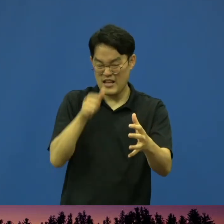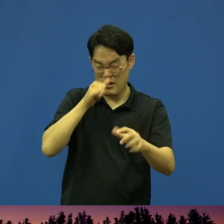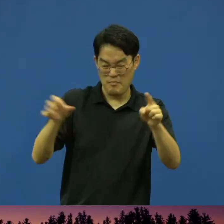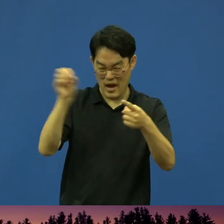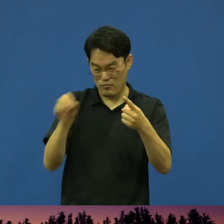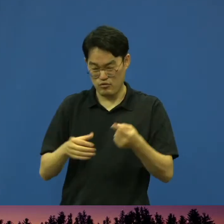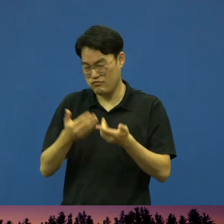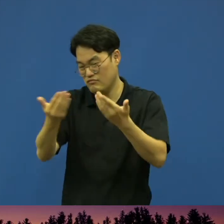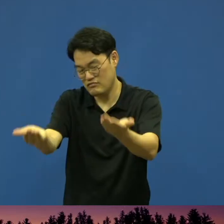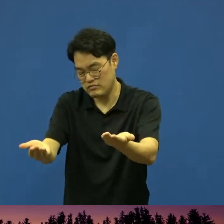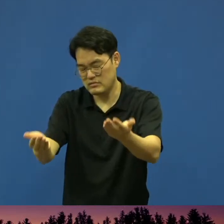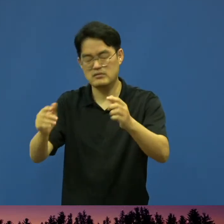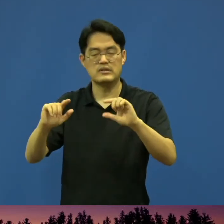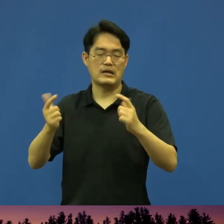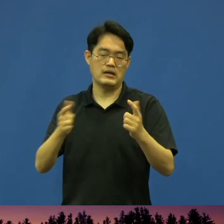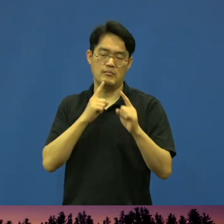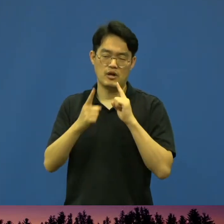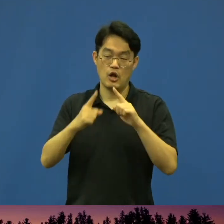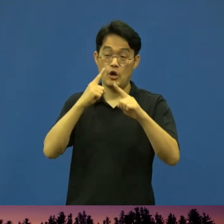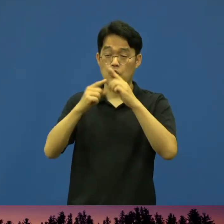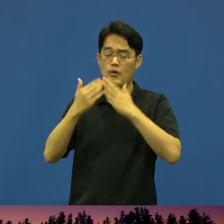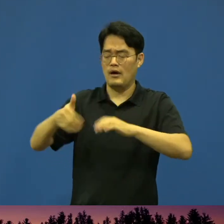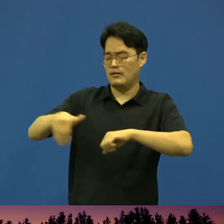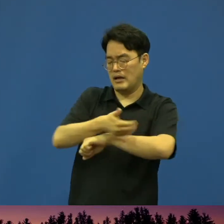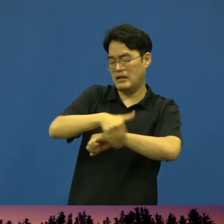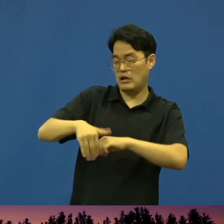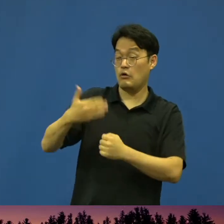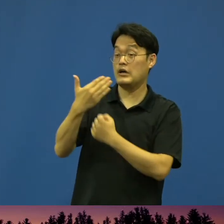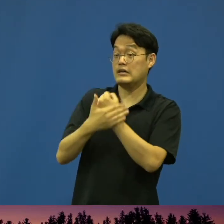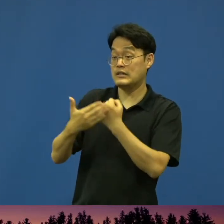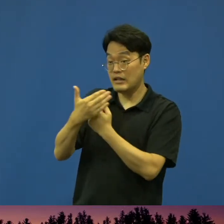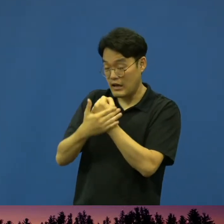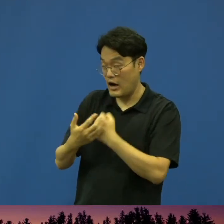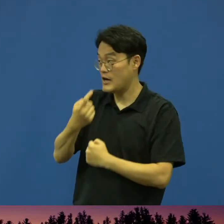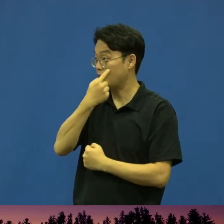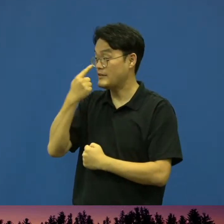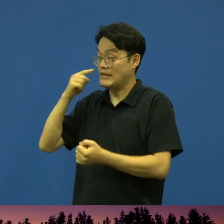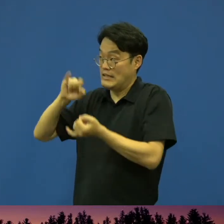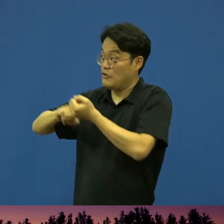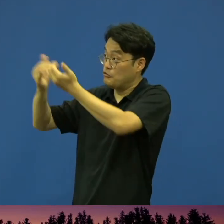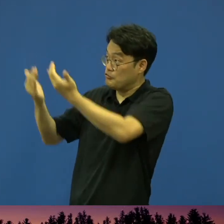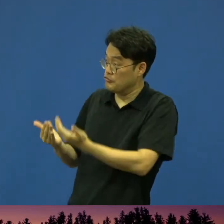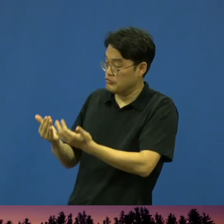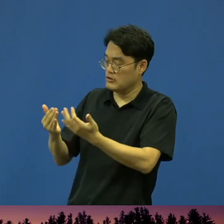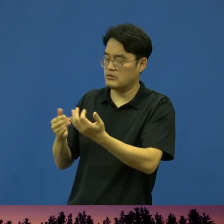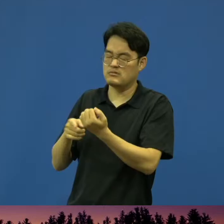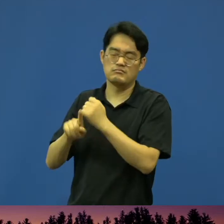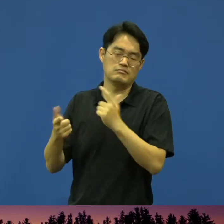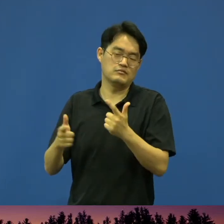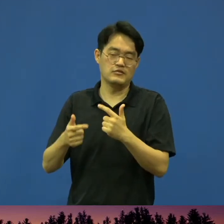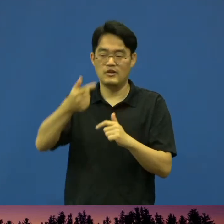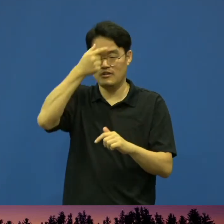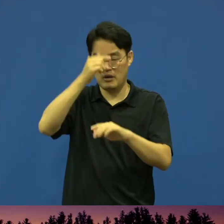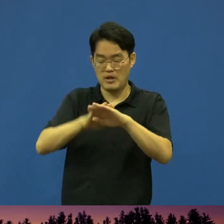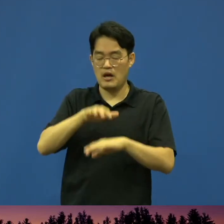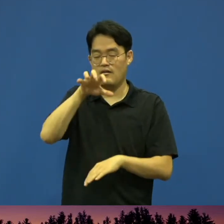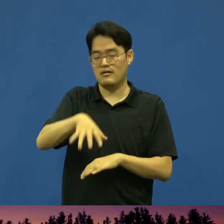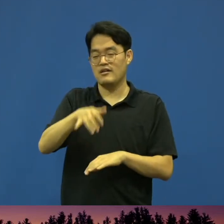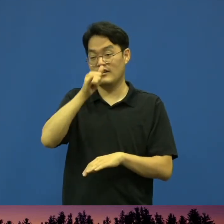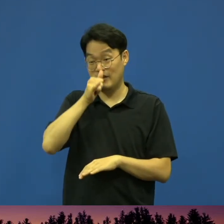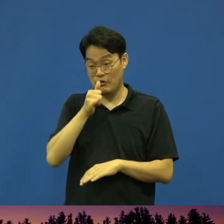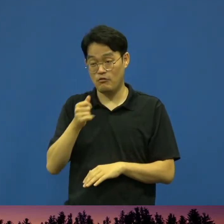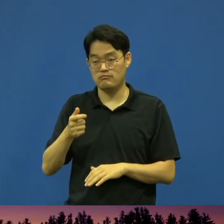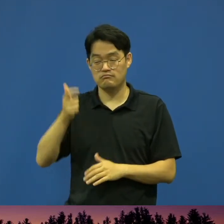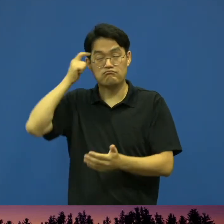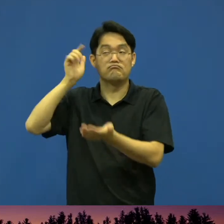것입니다. 교회를 다닌다고 해서 하나님의 은혜는 보장된 것이 아닙니다. 예배당 안에 있다고 해서 폭포수 같은 은혜가